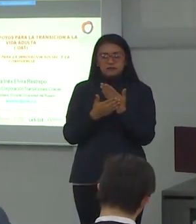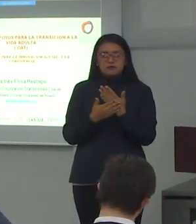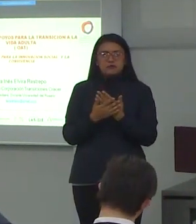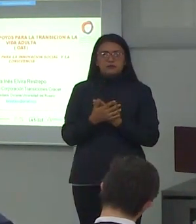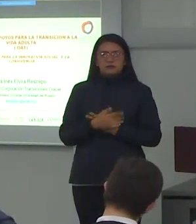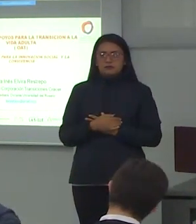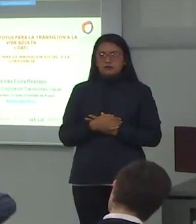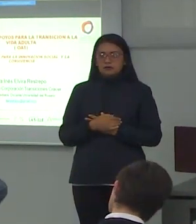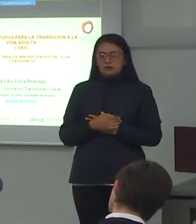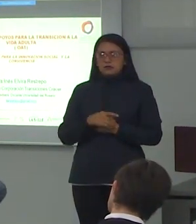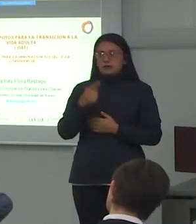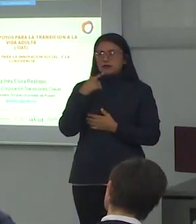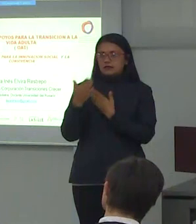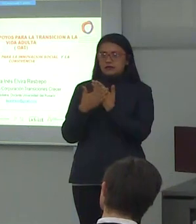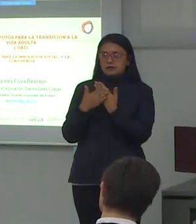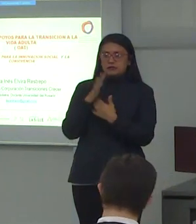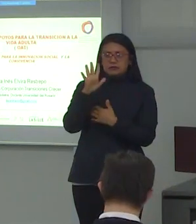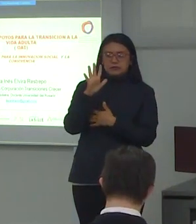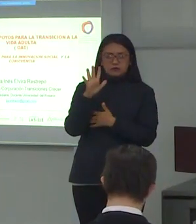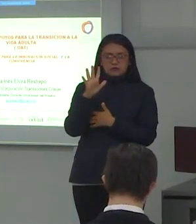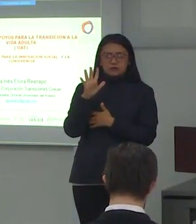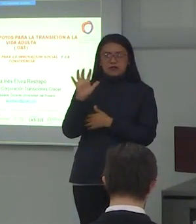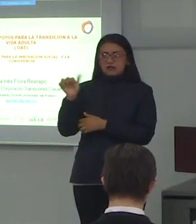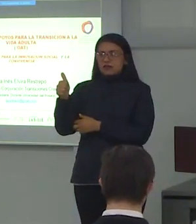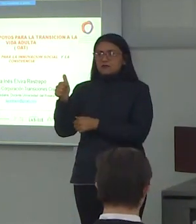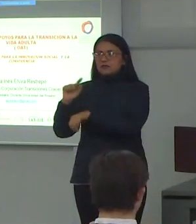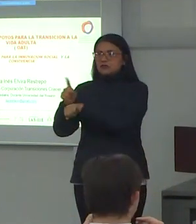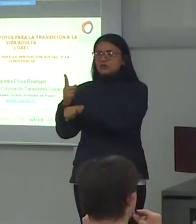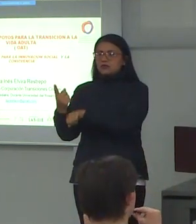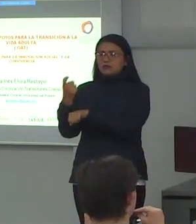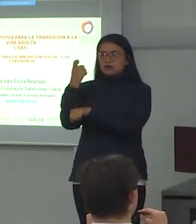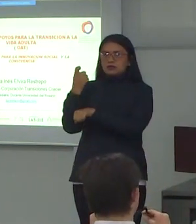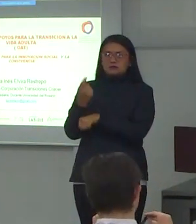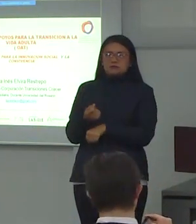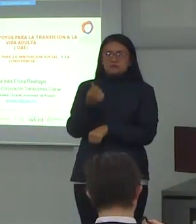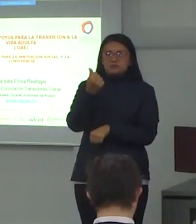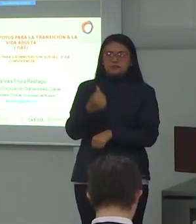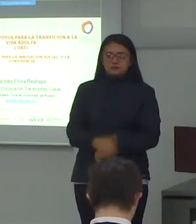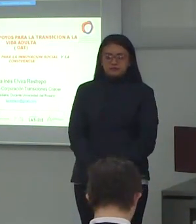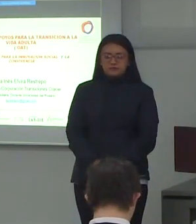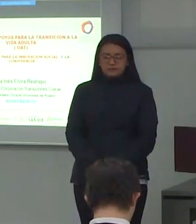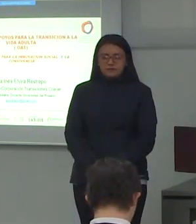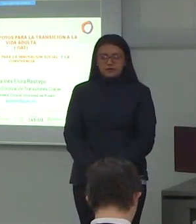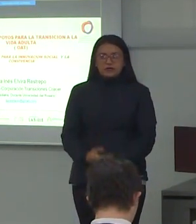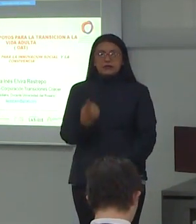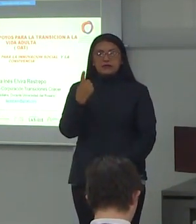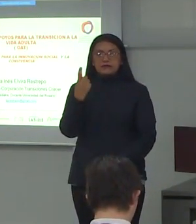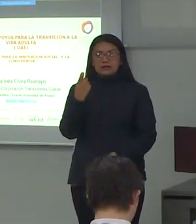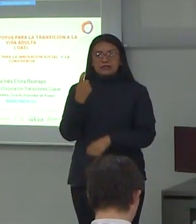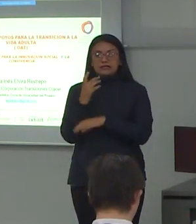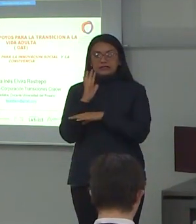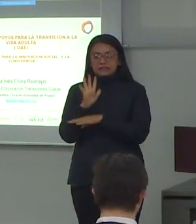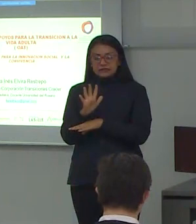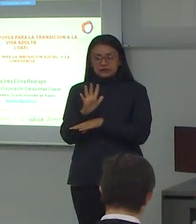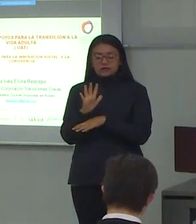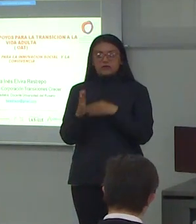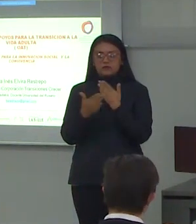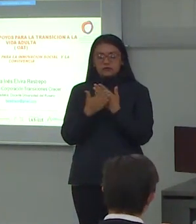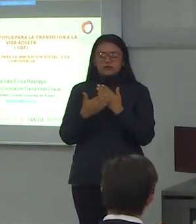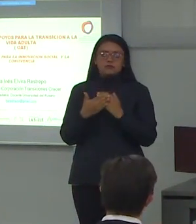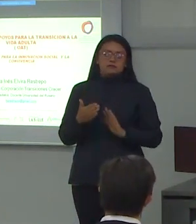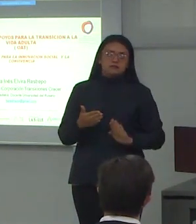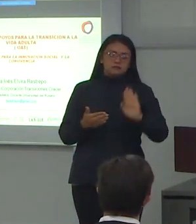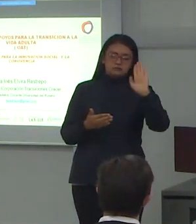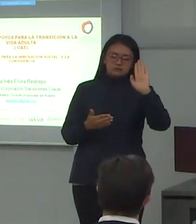oiga Marcela, que faltan cinco, advirtamos porque cuando faltan diez es muy poquito, que faltan cinco y luego la roja.